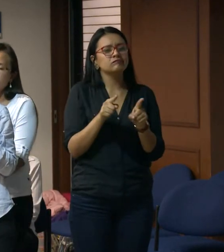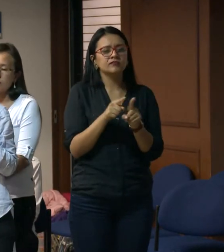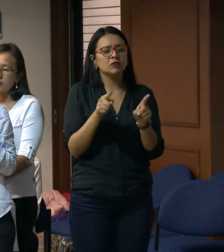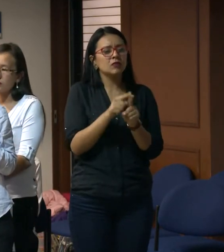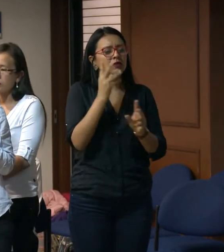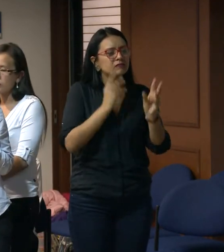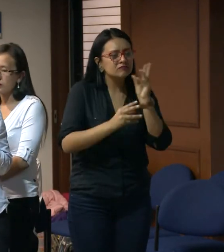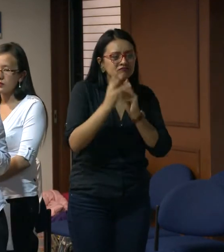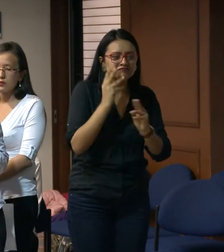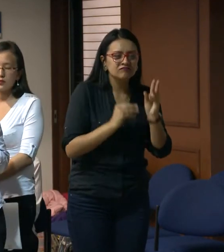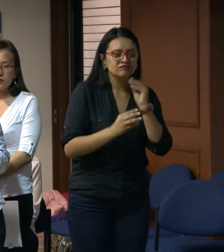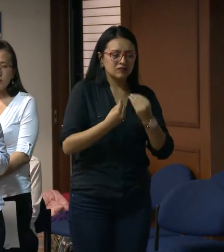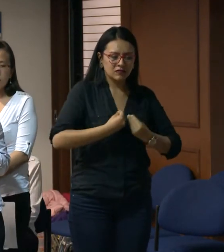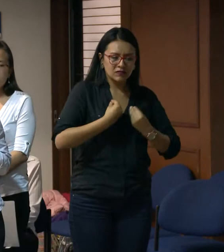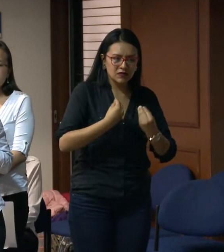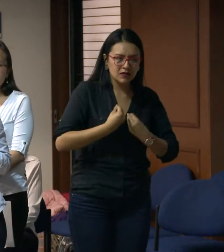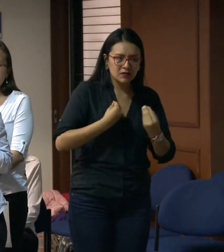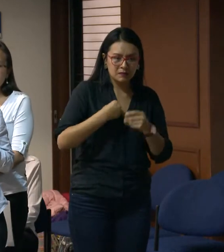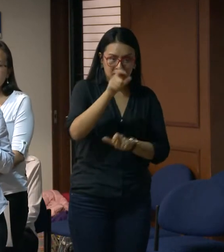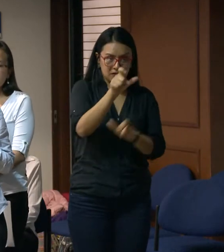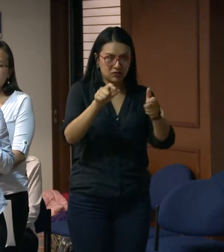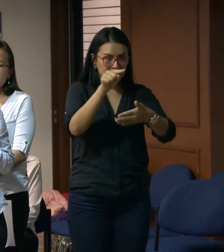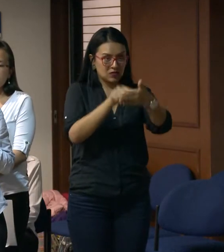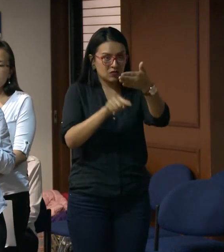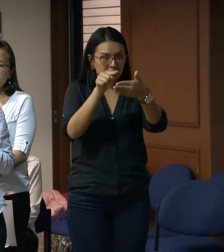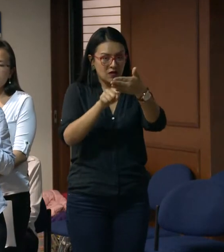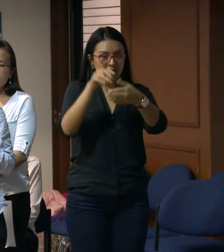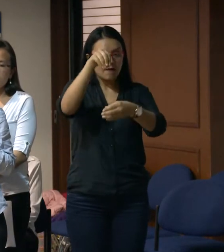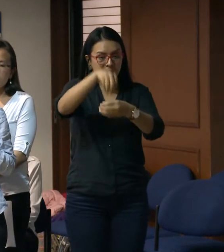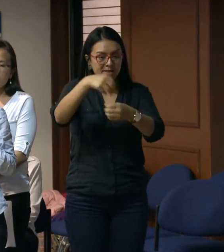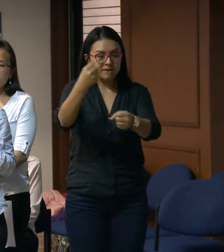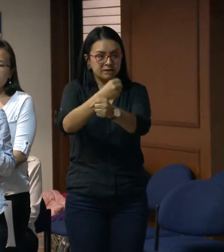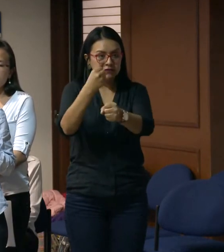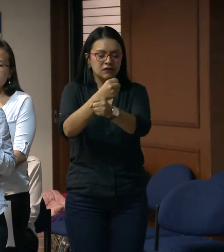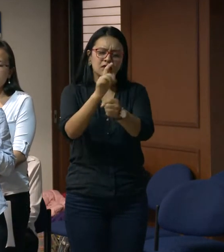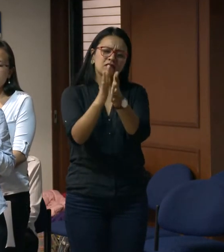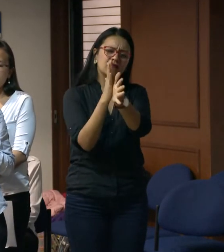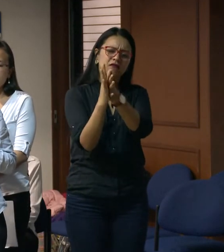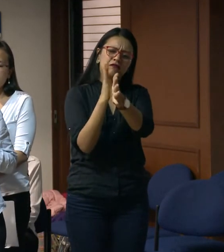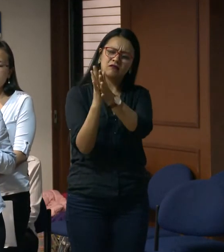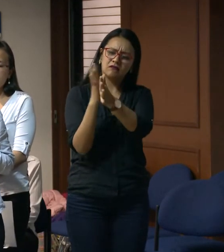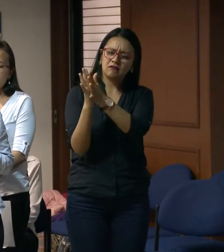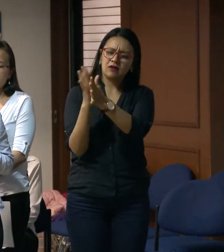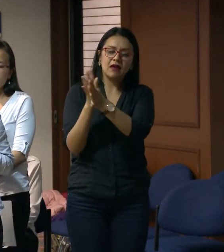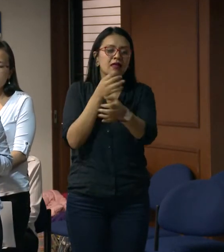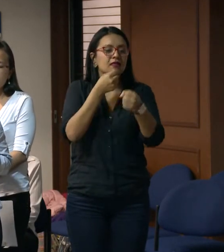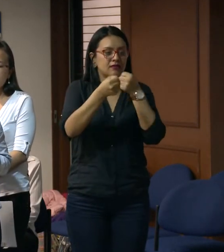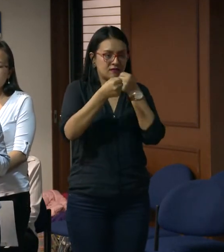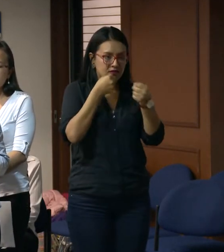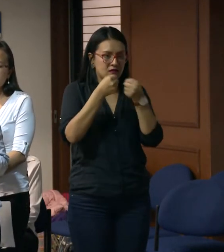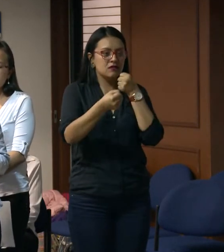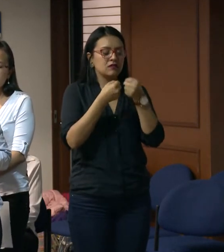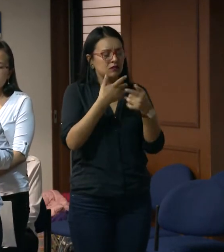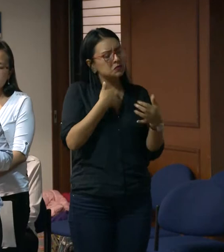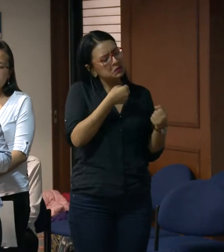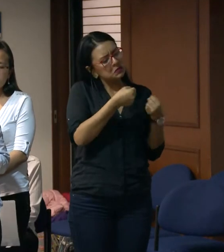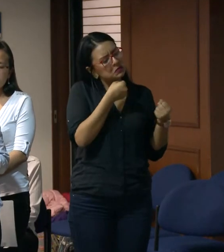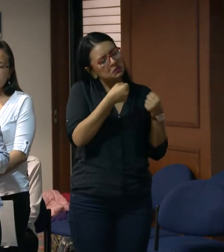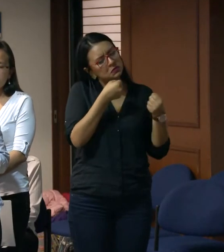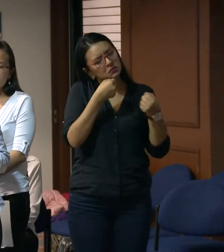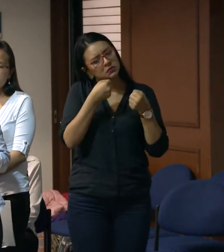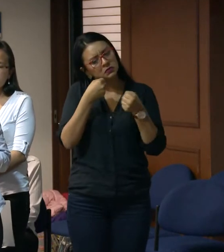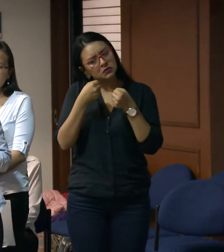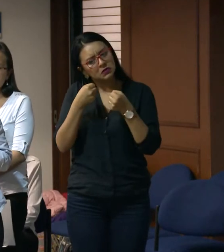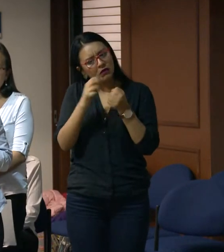esas vivencias de los contratistas que ellos nos contaban por medio de las entrevistas estructuradas que inicialmente